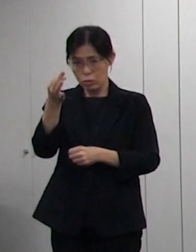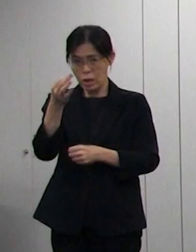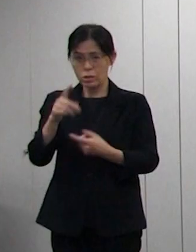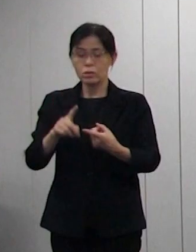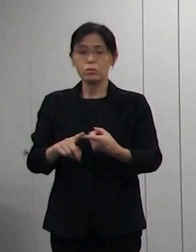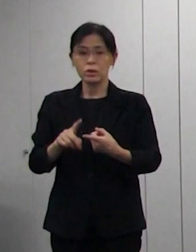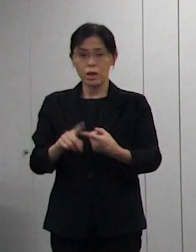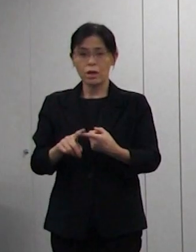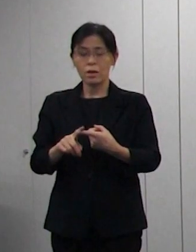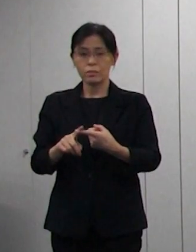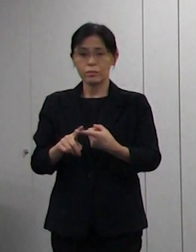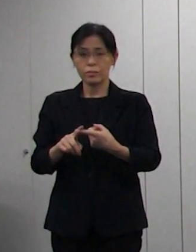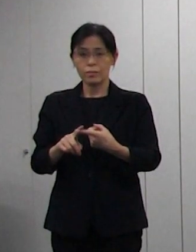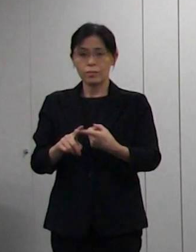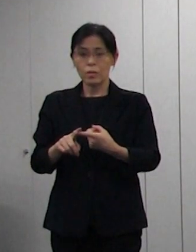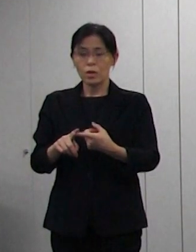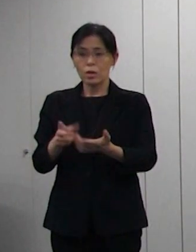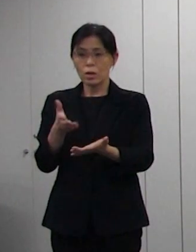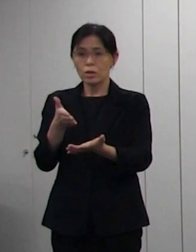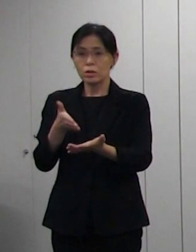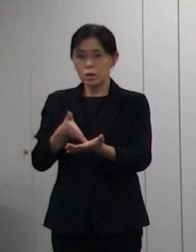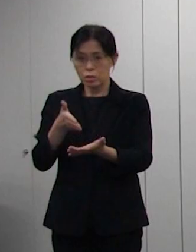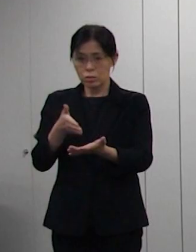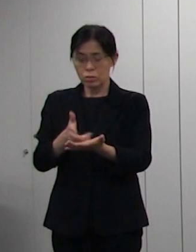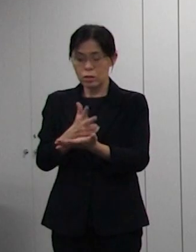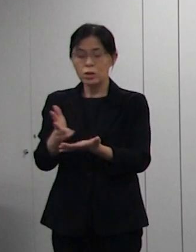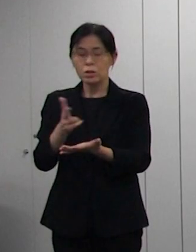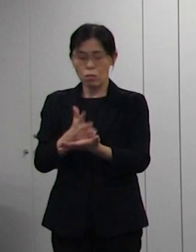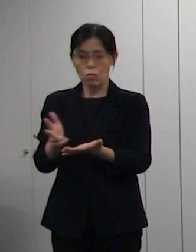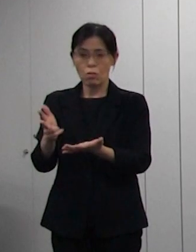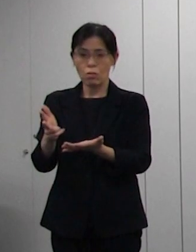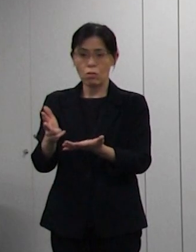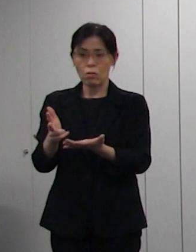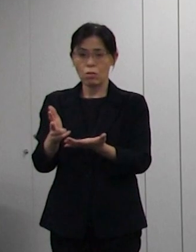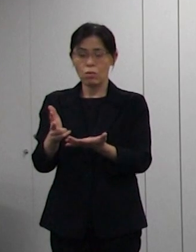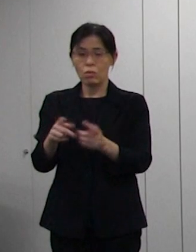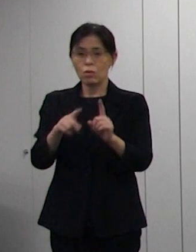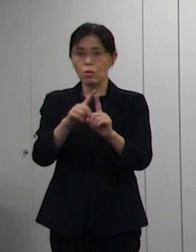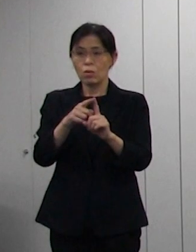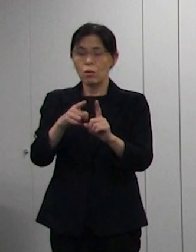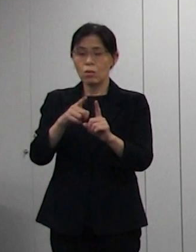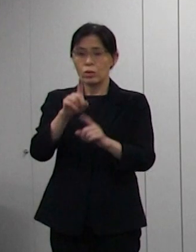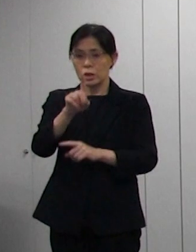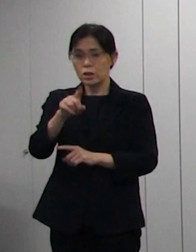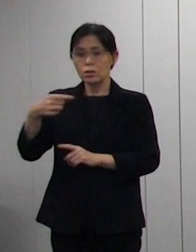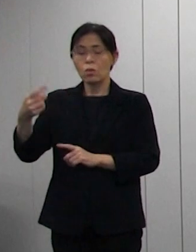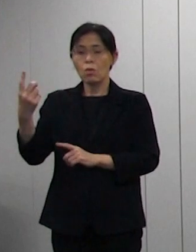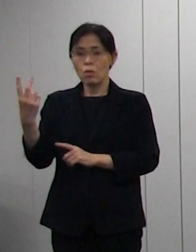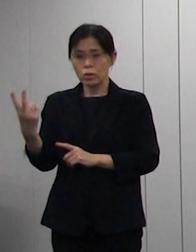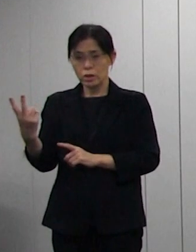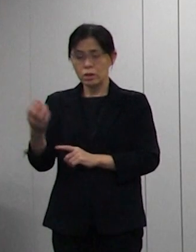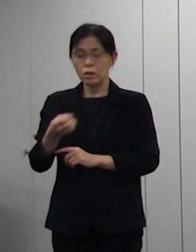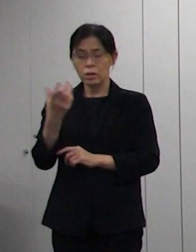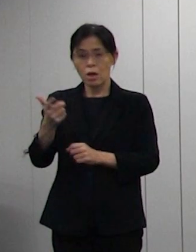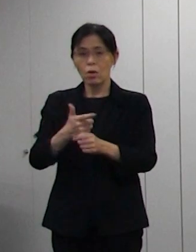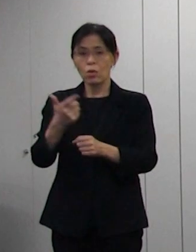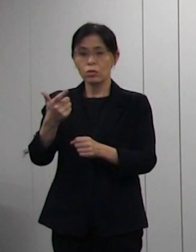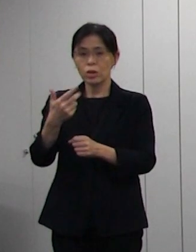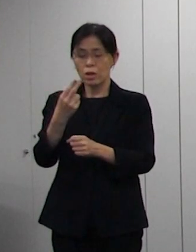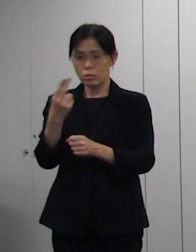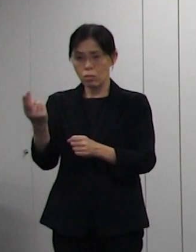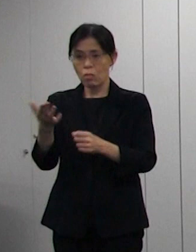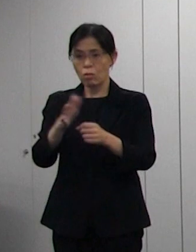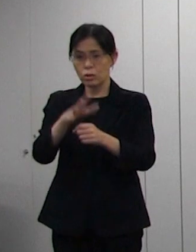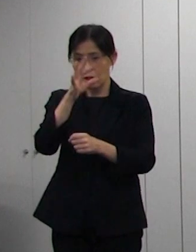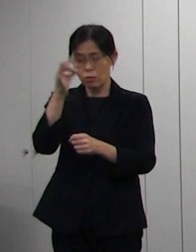です。説明資料が変わります。資料 1-2、 令和6年度補正